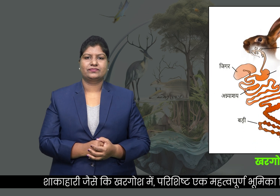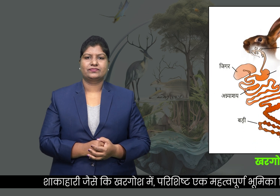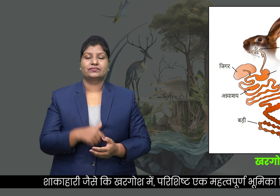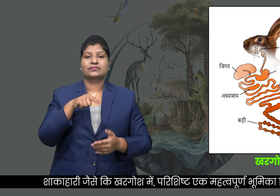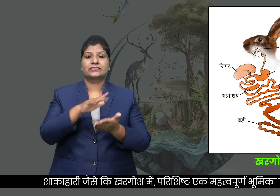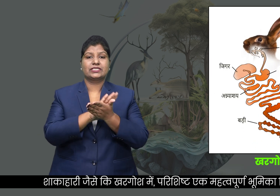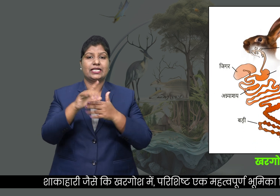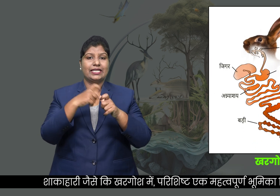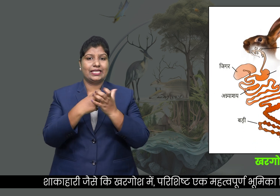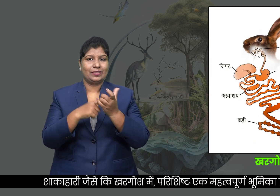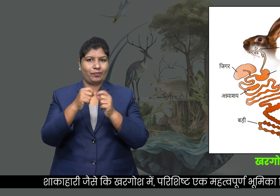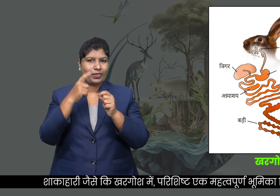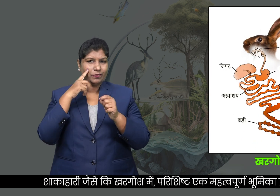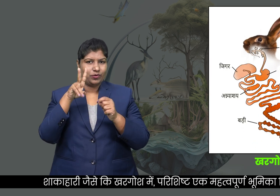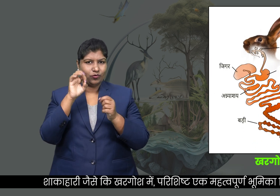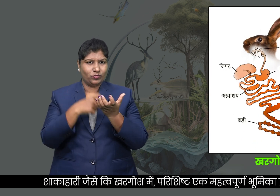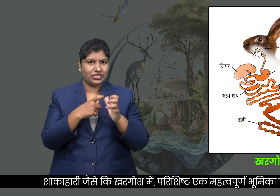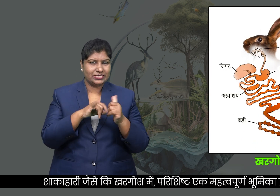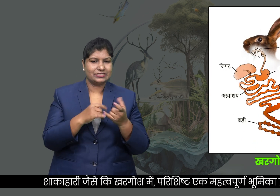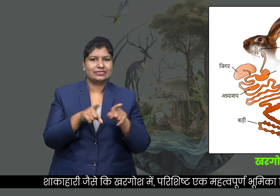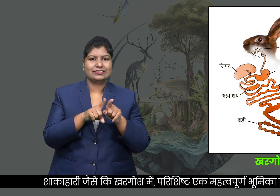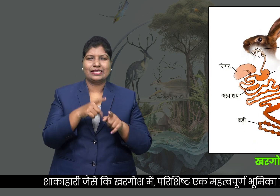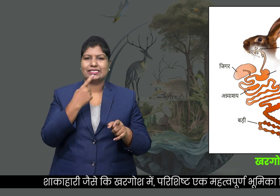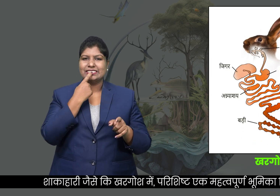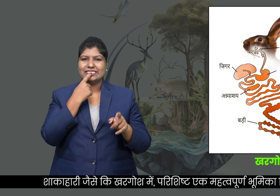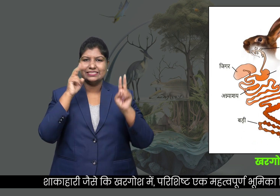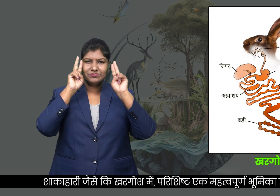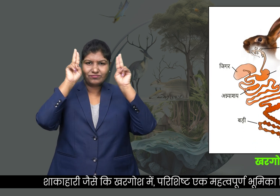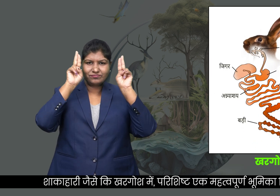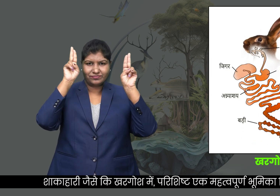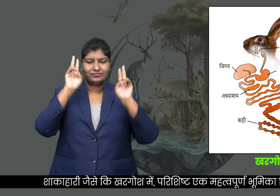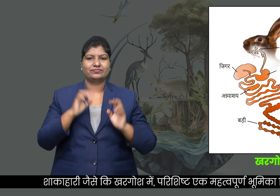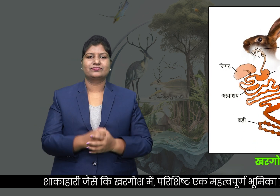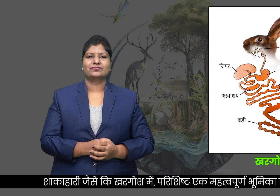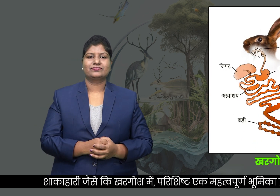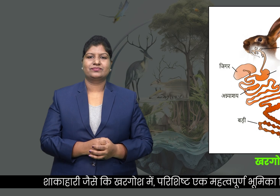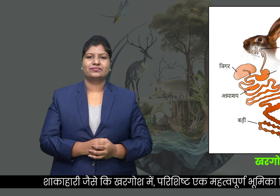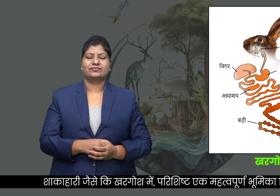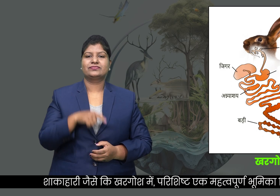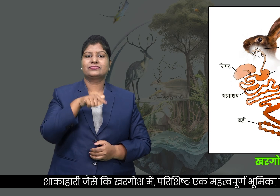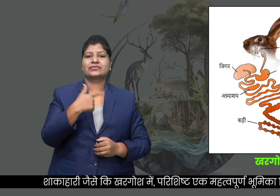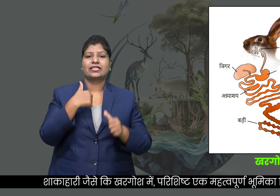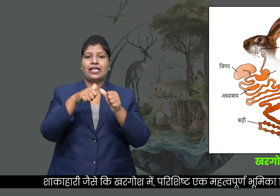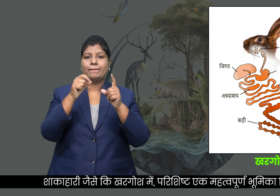शाकाहारी जैसे कि खरगोश में परिशिष्ट एक महत्वपूर्ण भूमिका निभाता है।